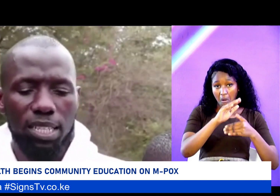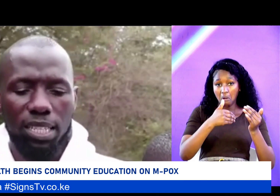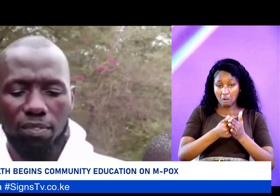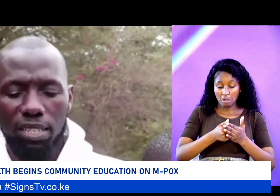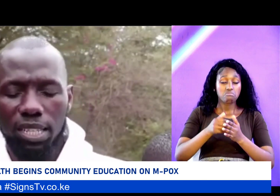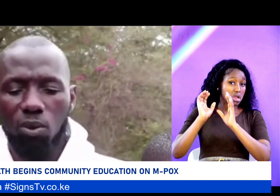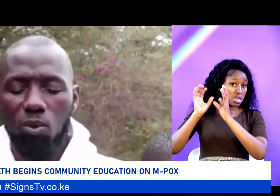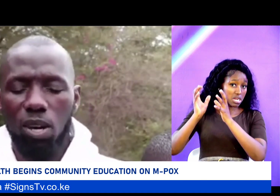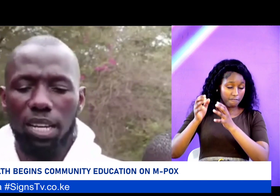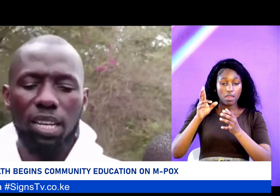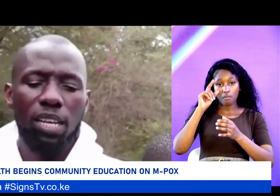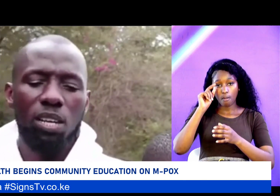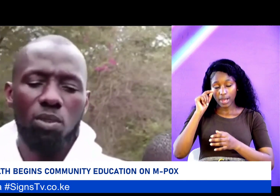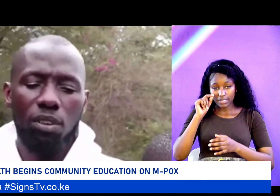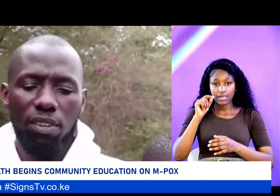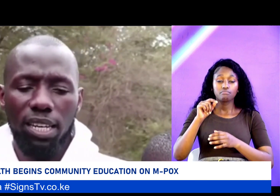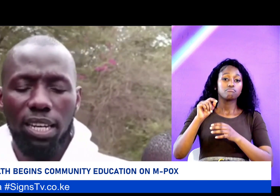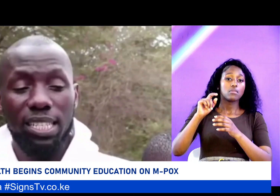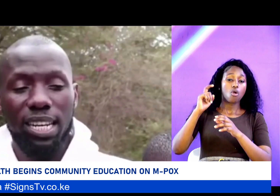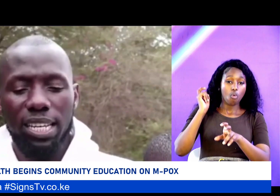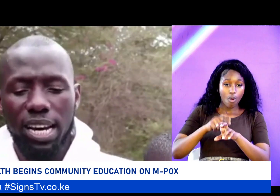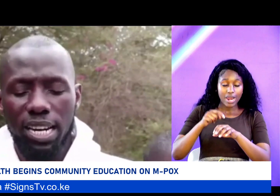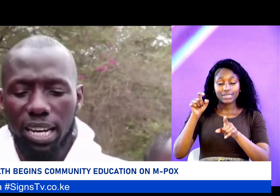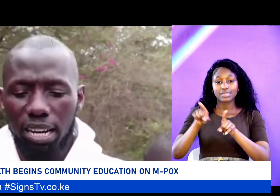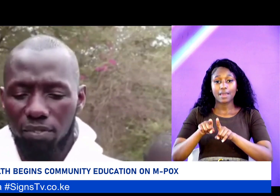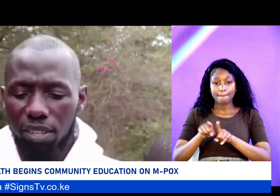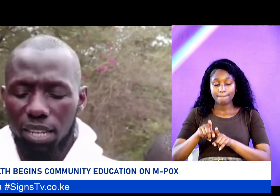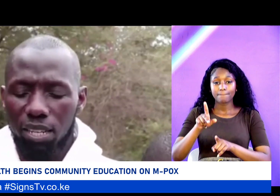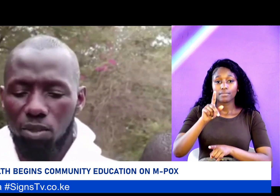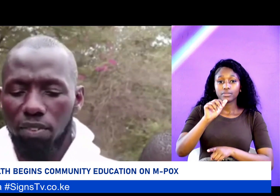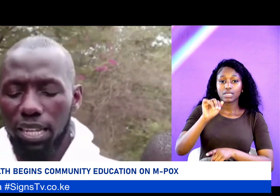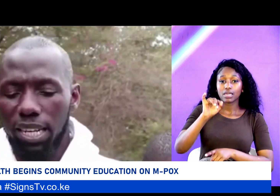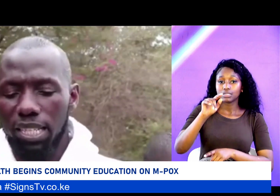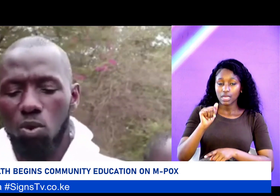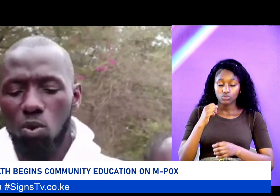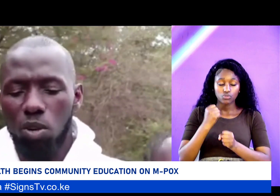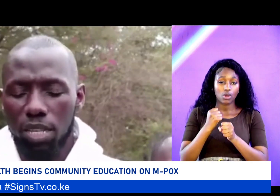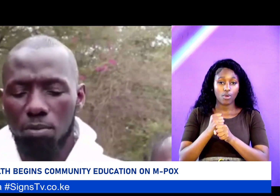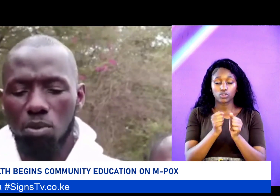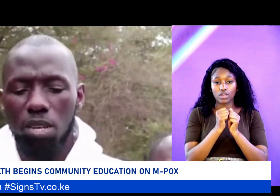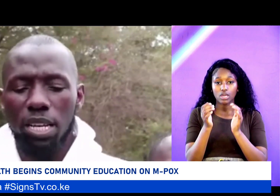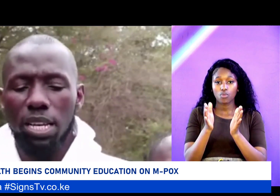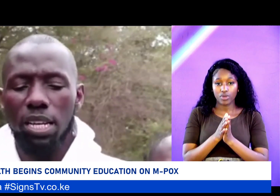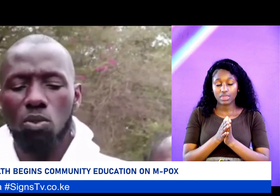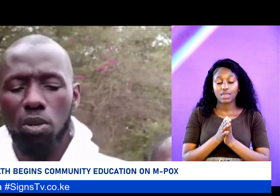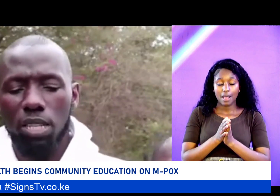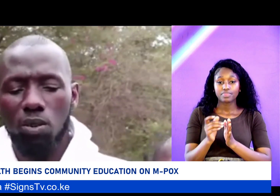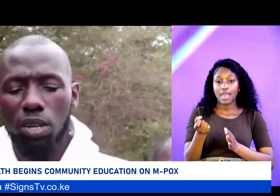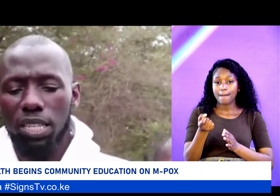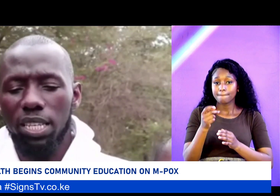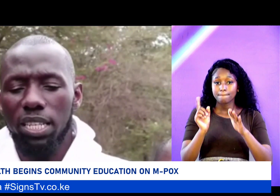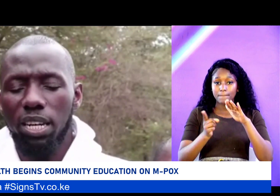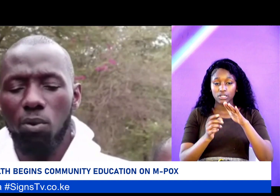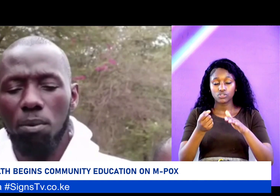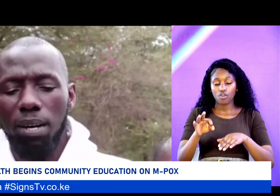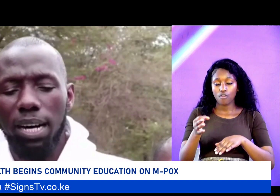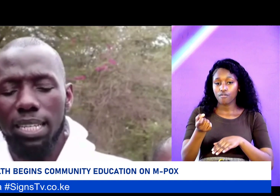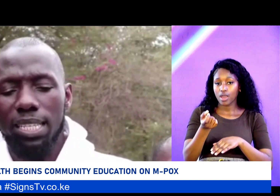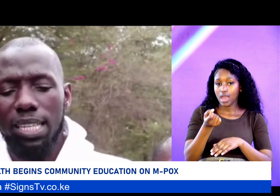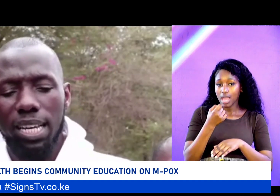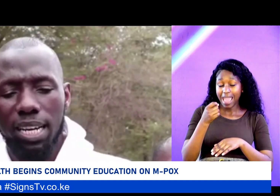4 za Kilifi, Mombasa, Taita Taveta na Kwale tunafanya kazi na idara ya afya, na tunafanya kazi kwa ukaribu ili